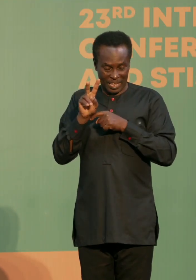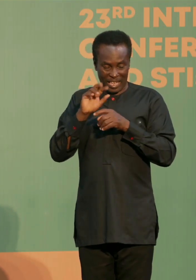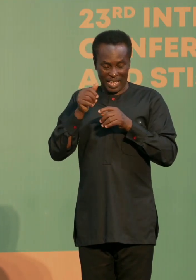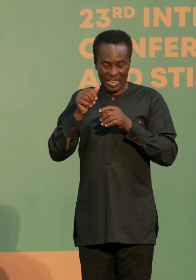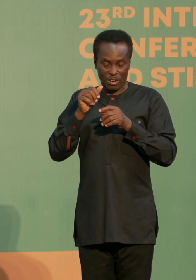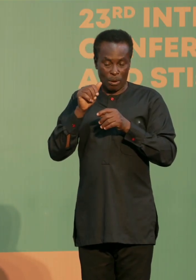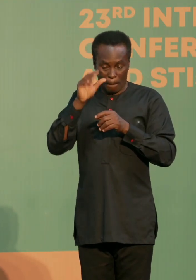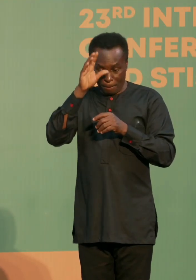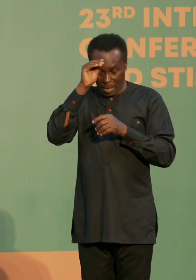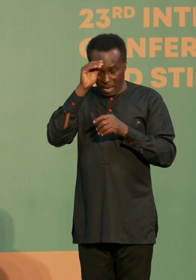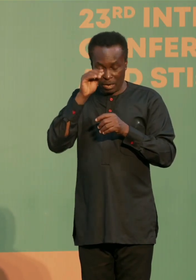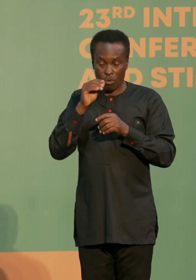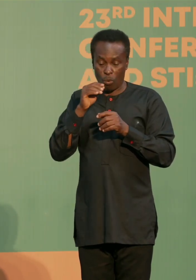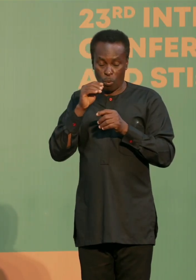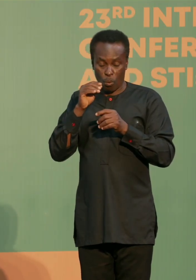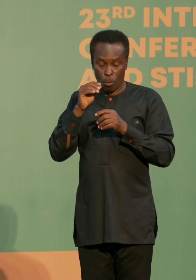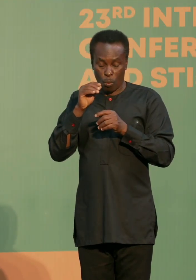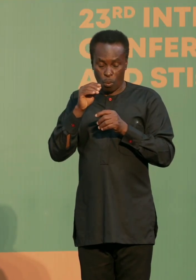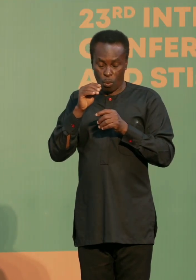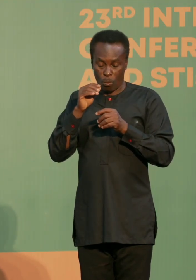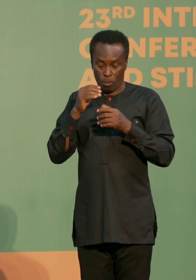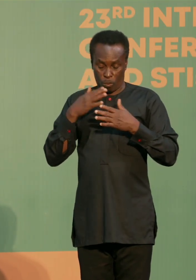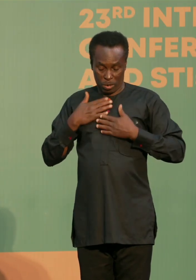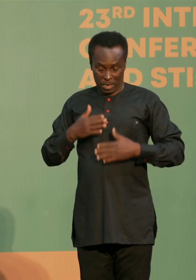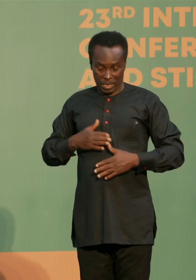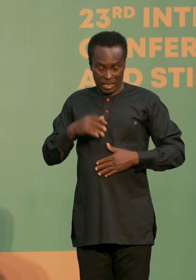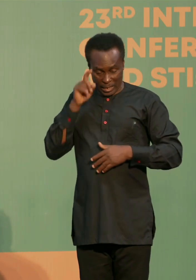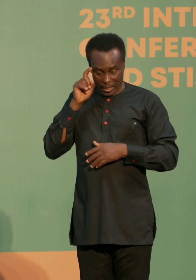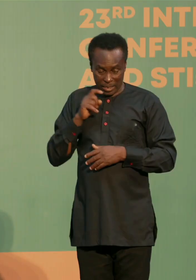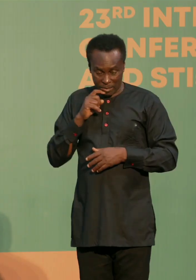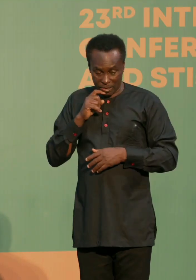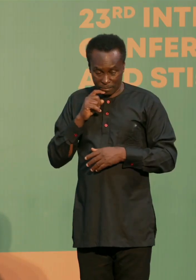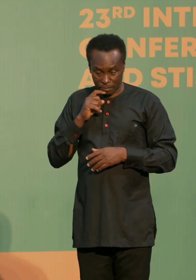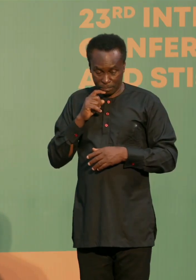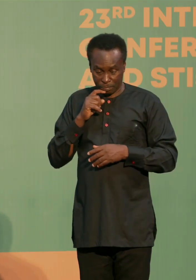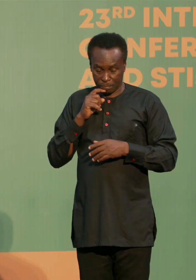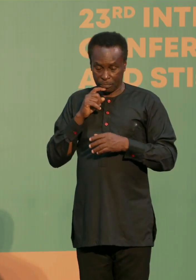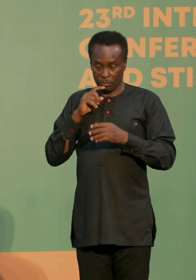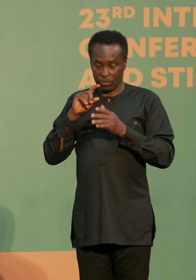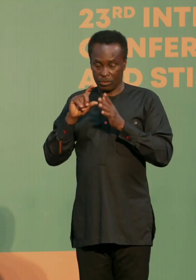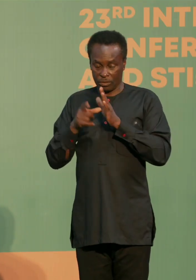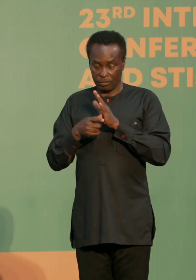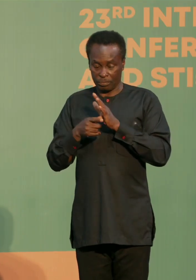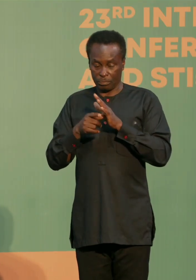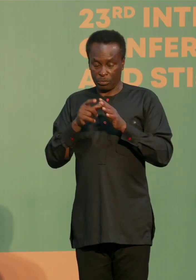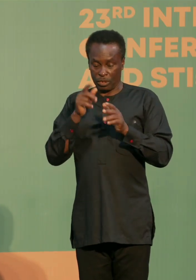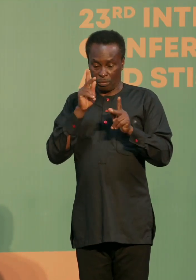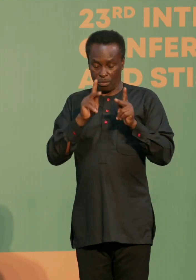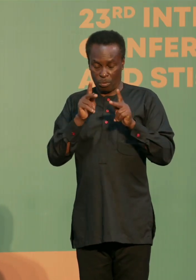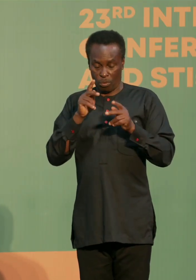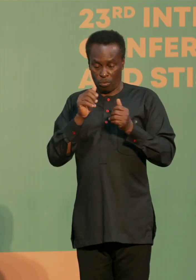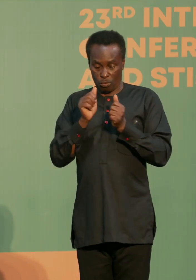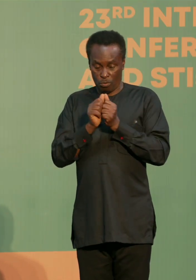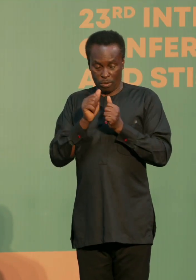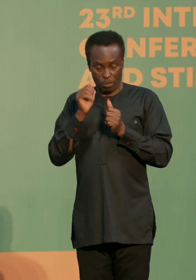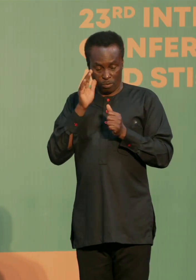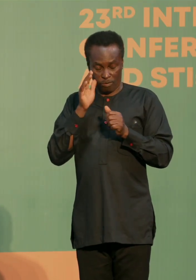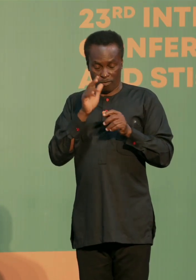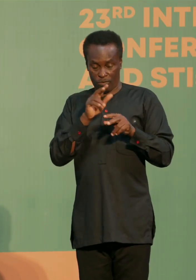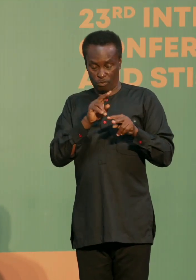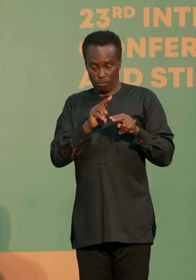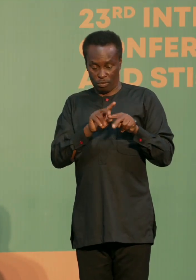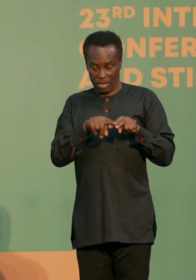vaginalis. Pour les volets sérologiques, nous avons fait la sérologie AVIH avec l'automate